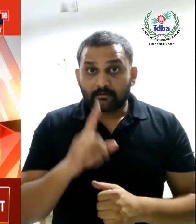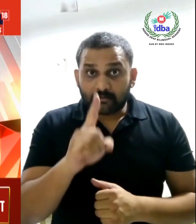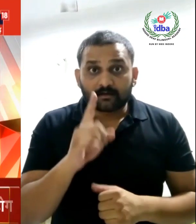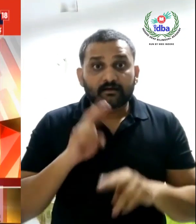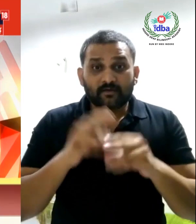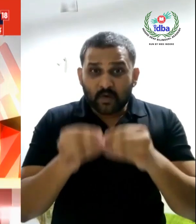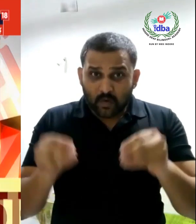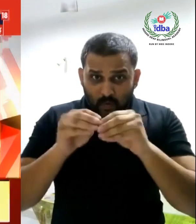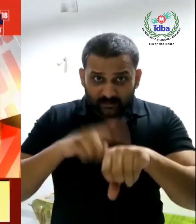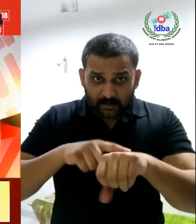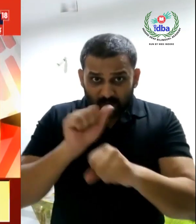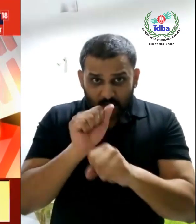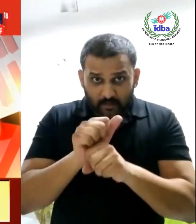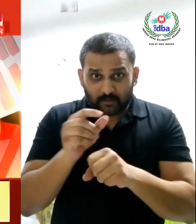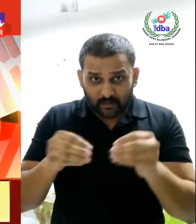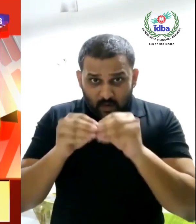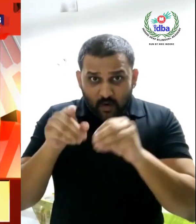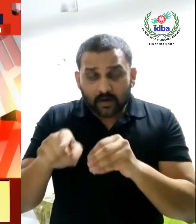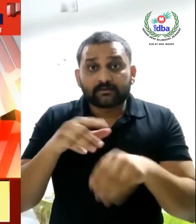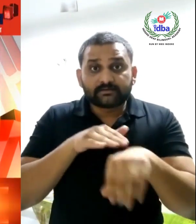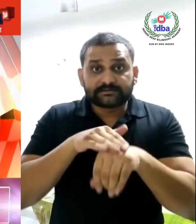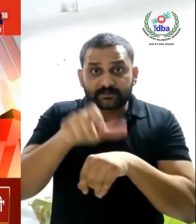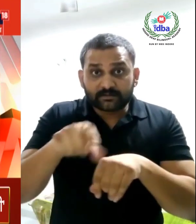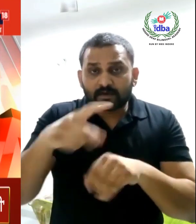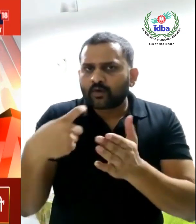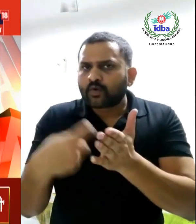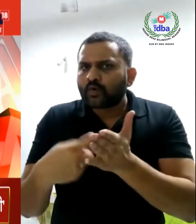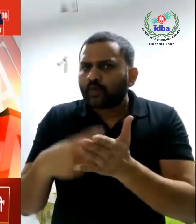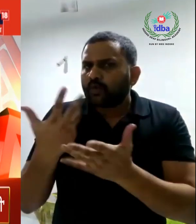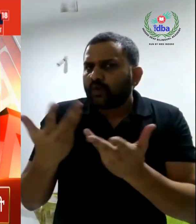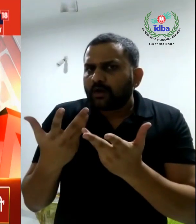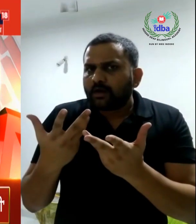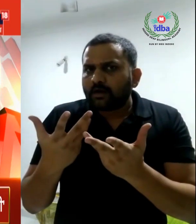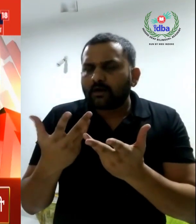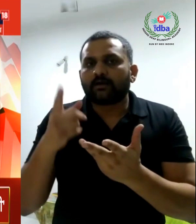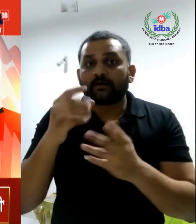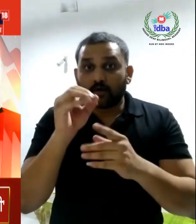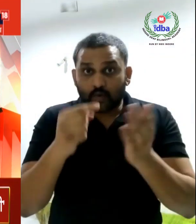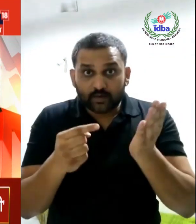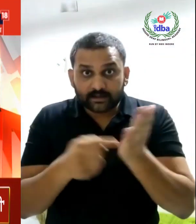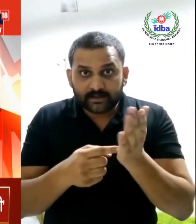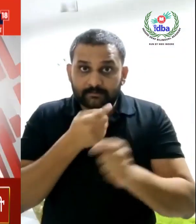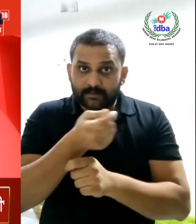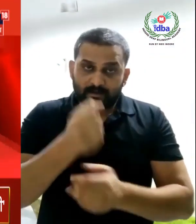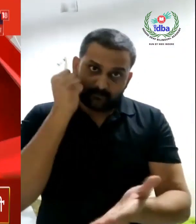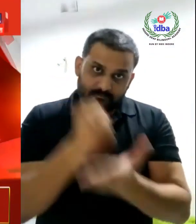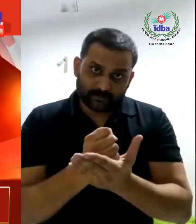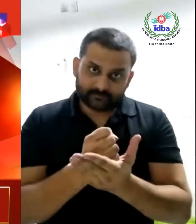लेकिन अतिरिक्त अवधि में श्रमिकों को नियमानुसार ओवर टाइम देना